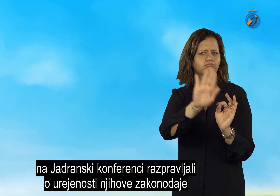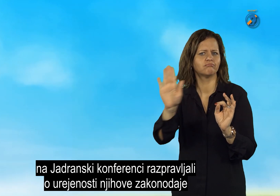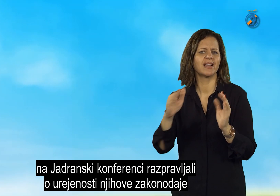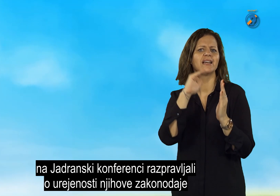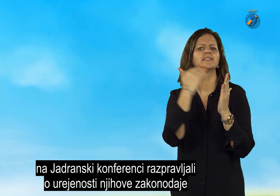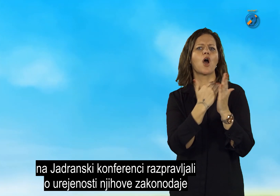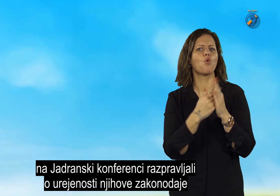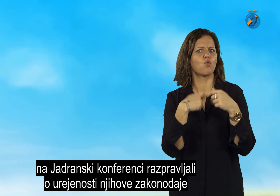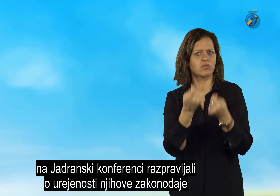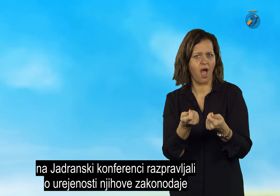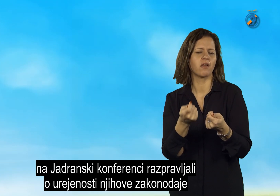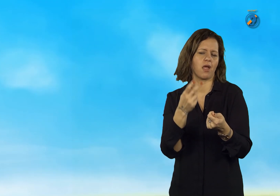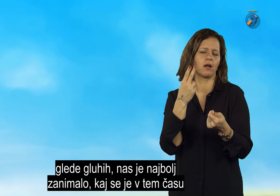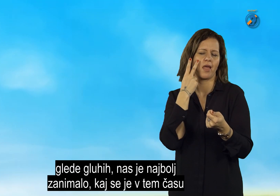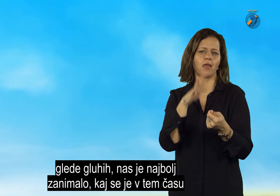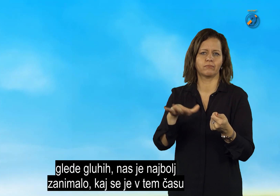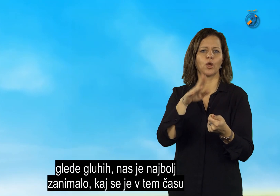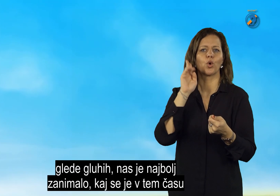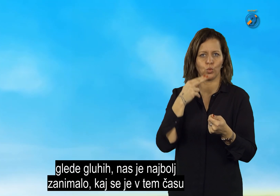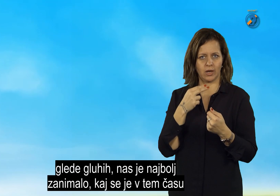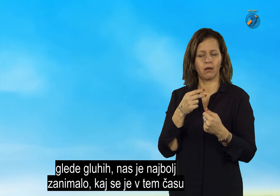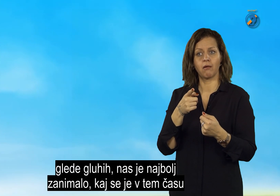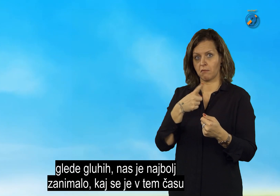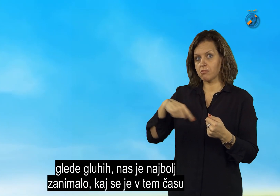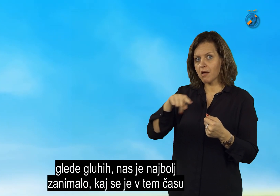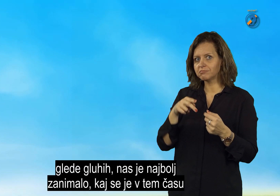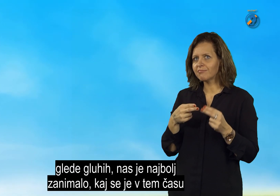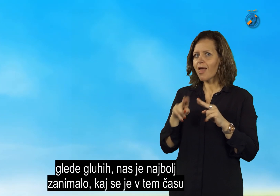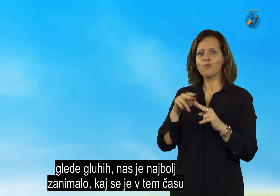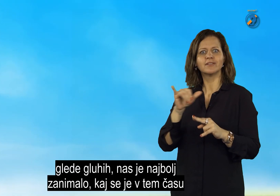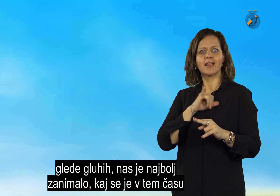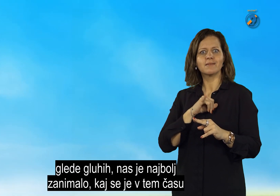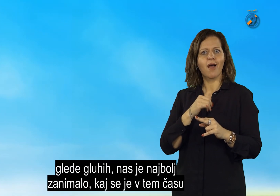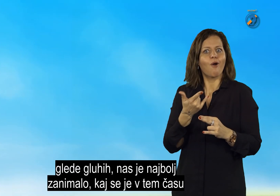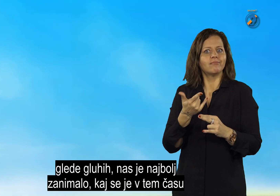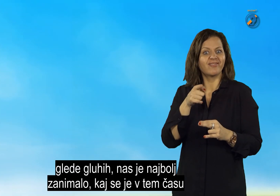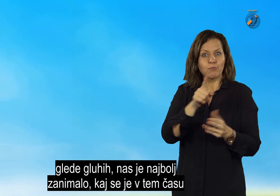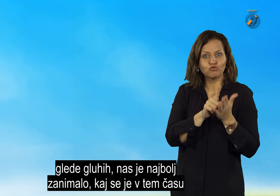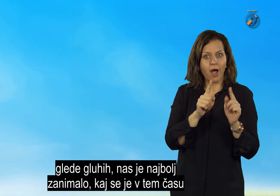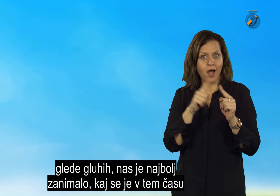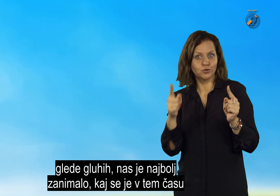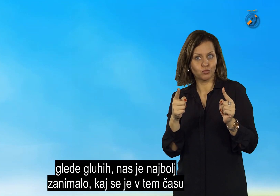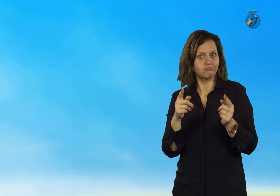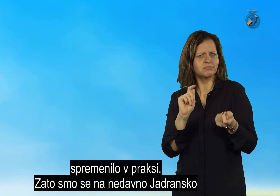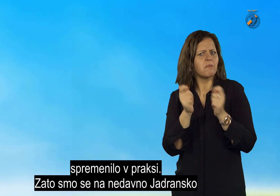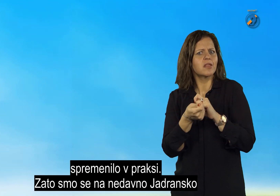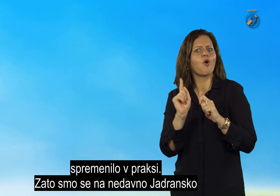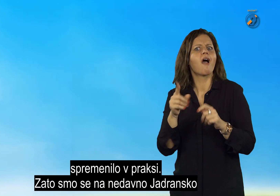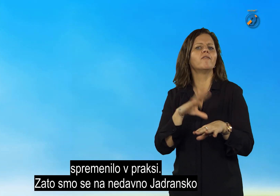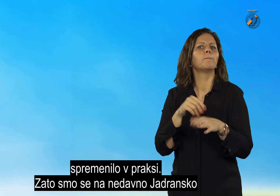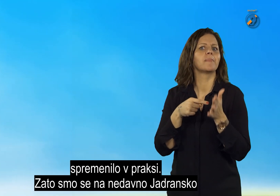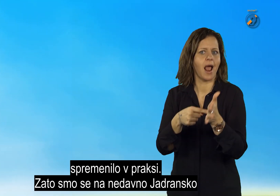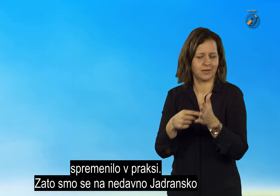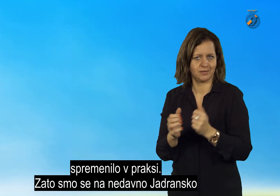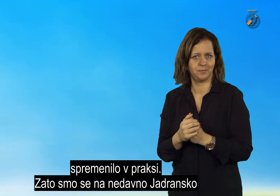njihove zakonodaje glede gluhih, nas je najbolj zanimalo, kaj se je v tem času spremenilo v praksi.